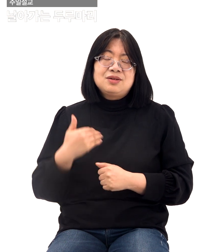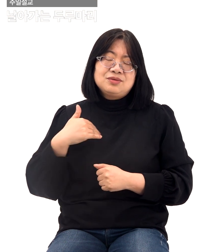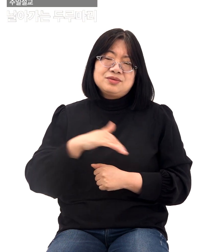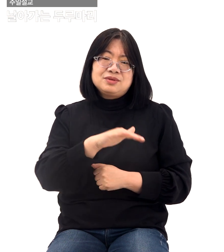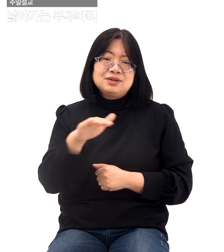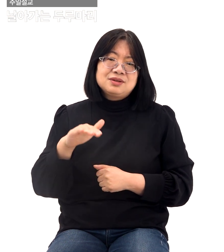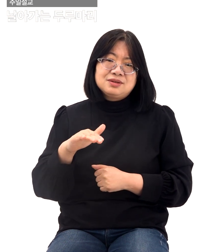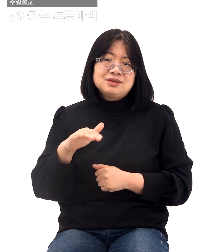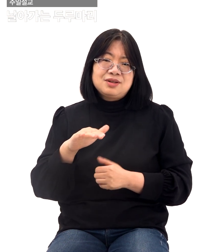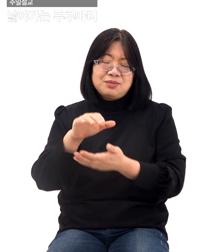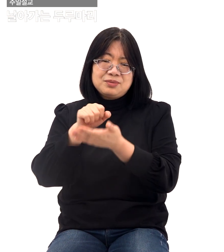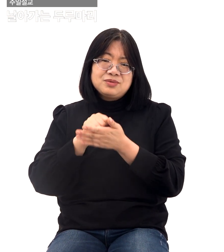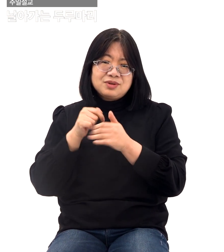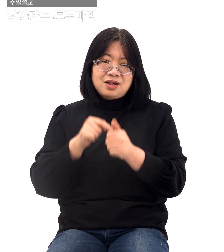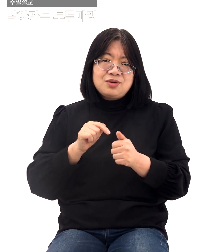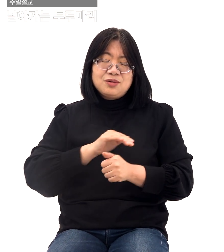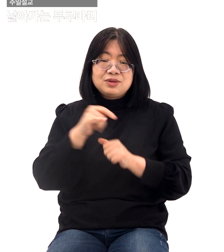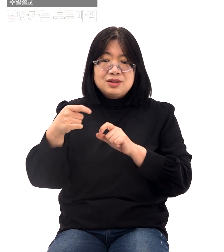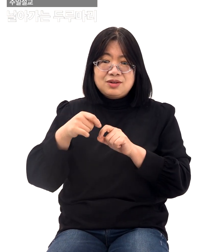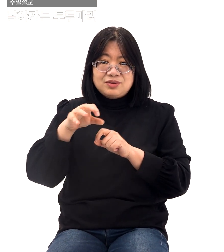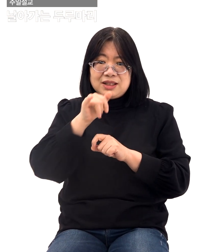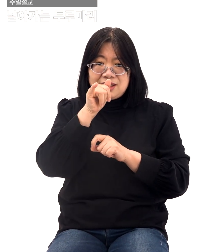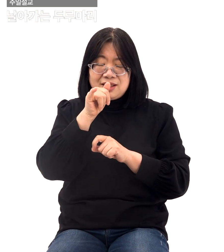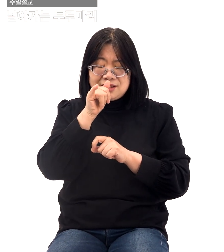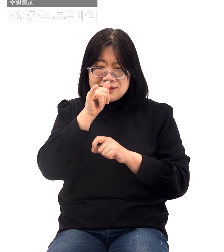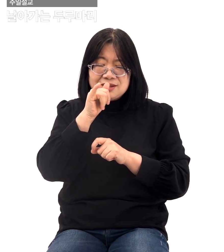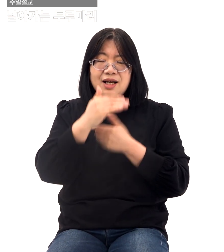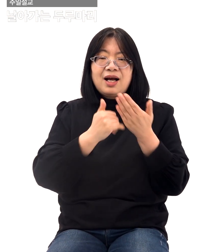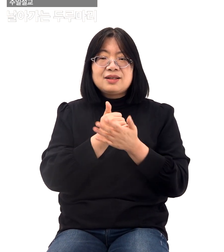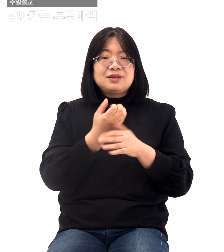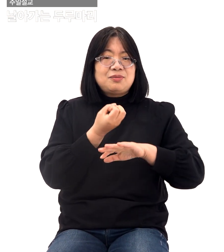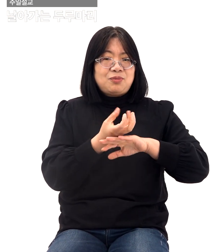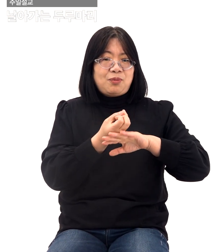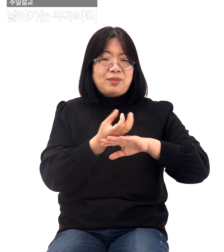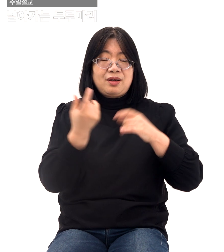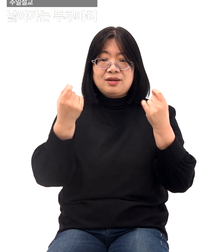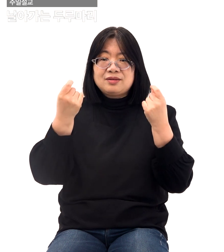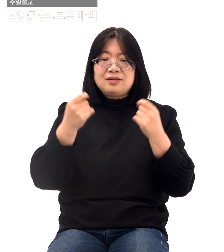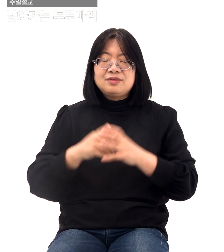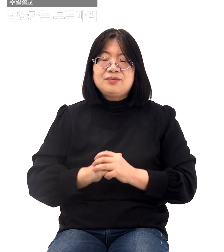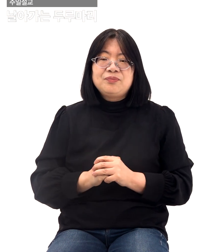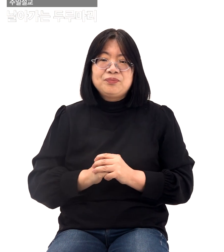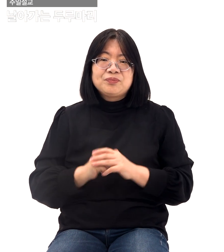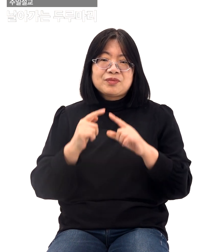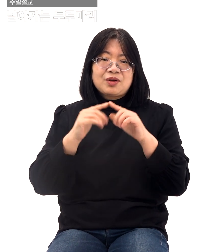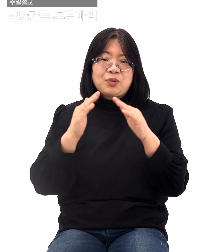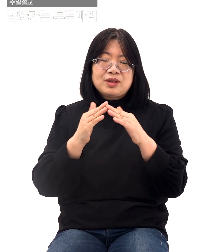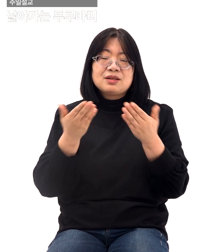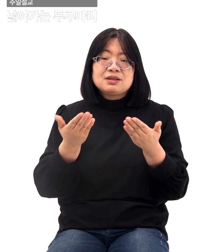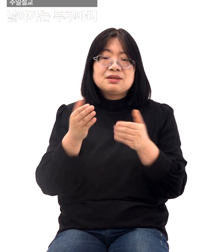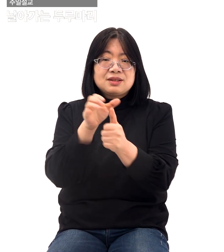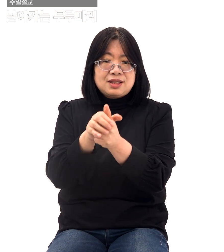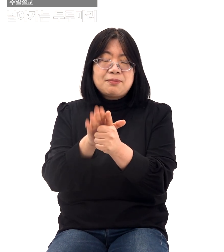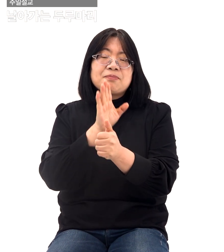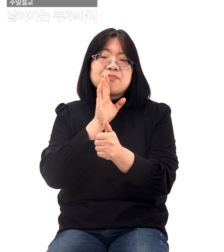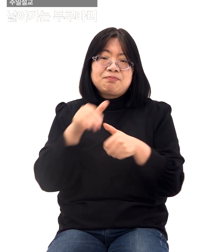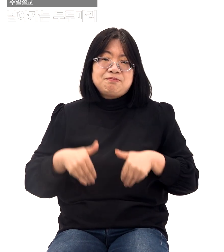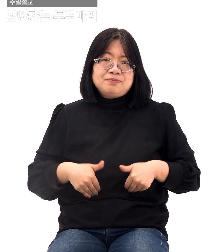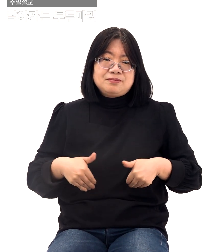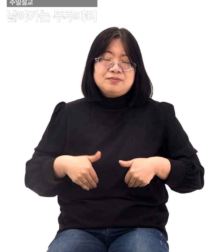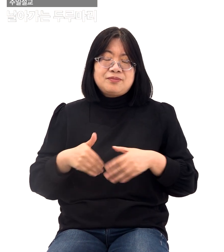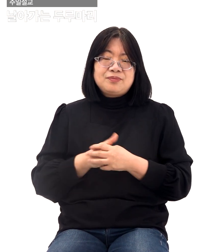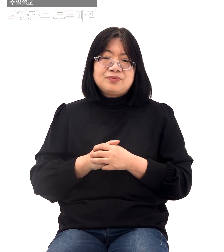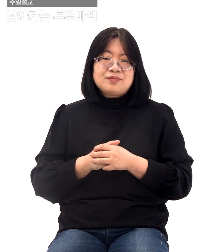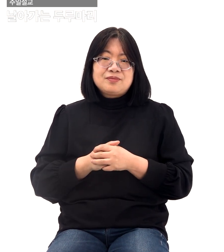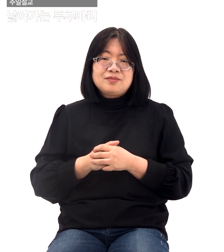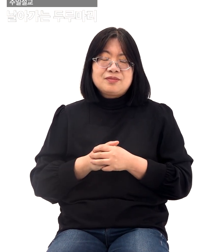우리들이 품으라고 우리 곁에 주신 하나님의 보배들입니다. 교회는 그 역할을 해야 돼요.